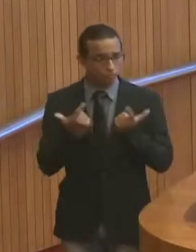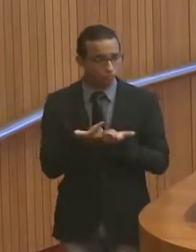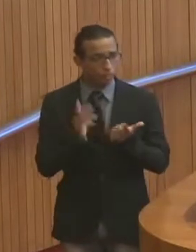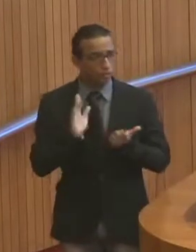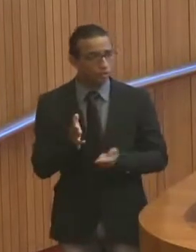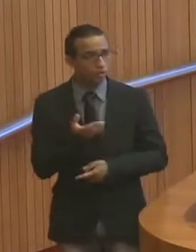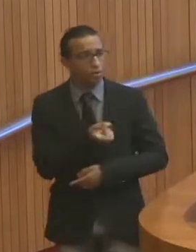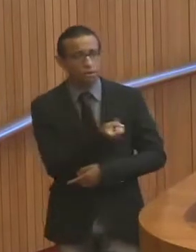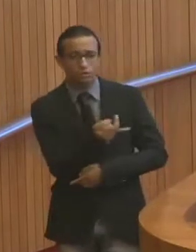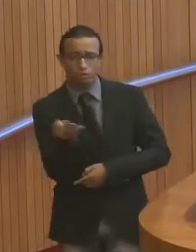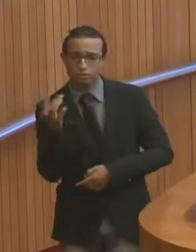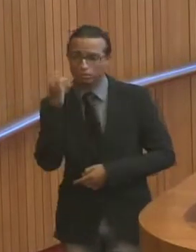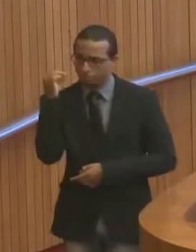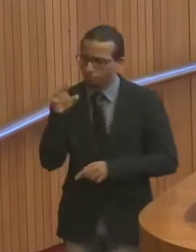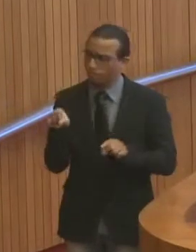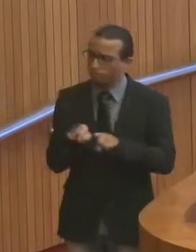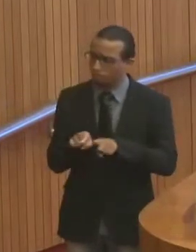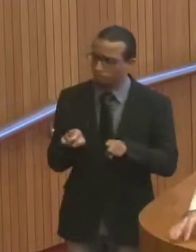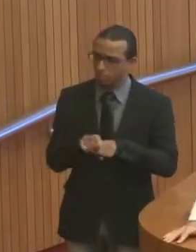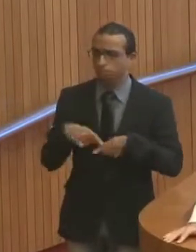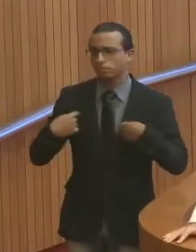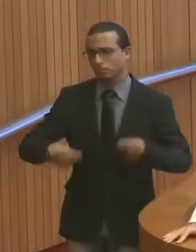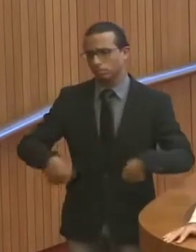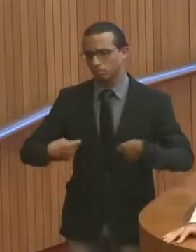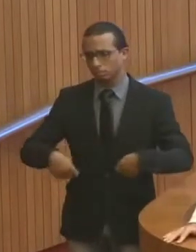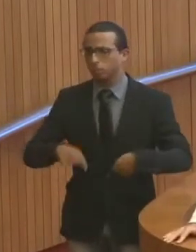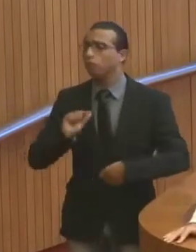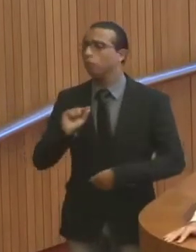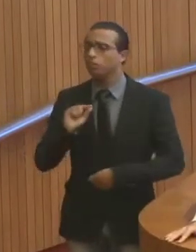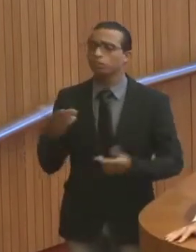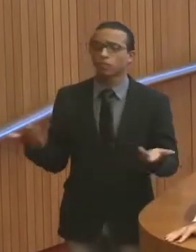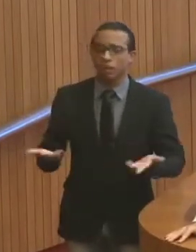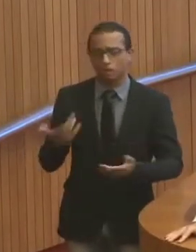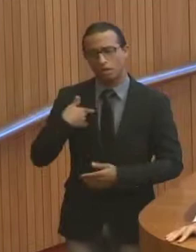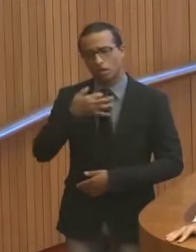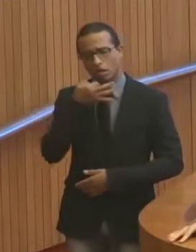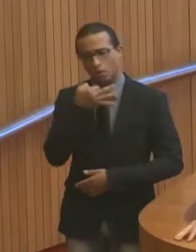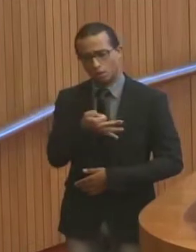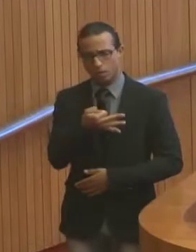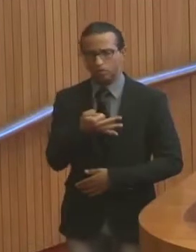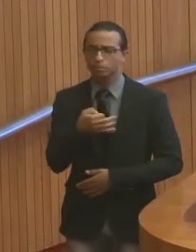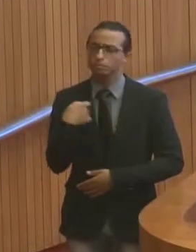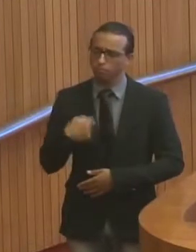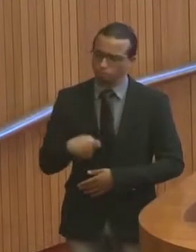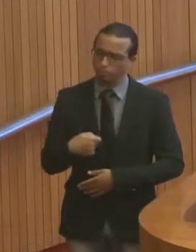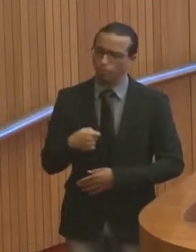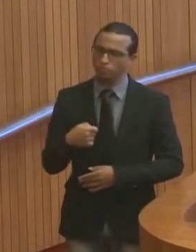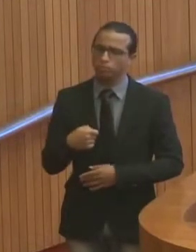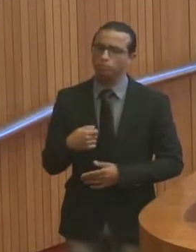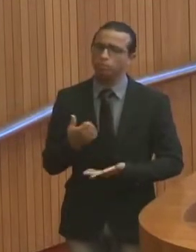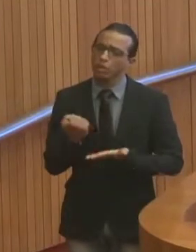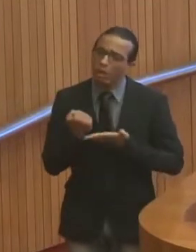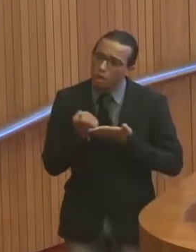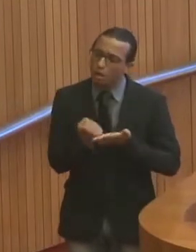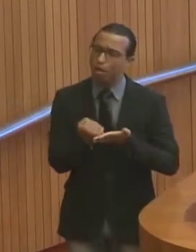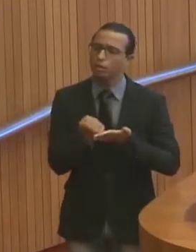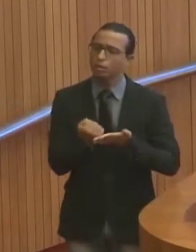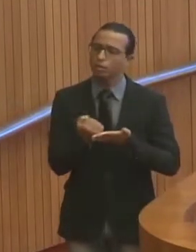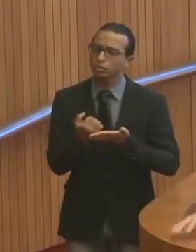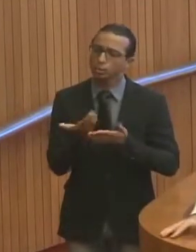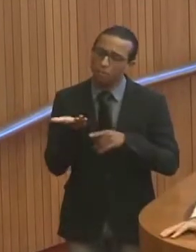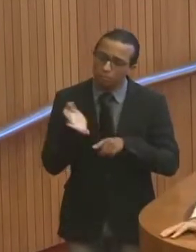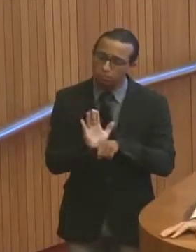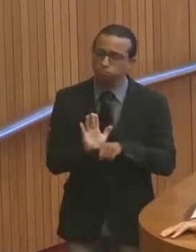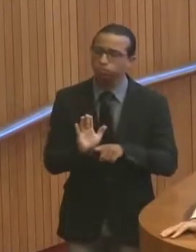foi dito por outros parlamentares, deve se pronunciar, deve contribuir para a